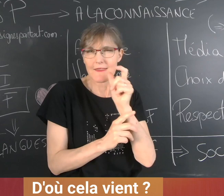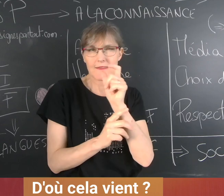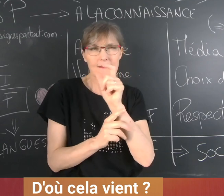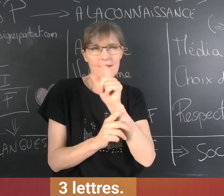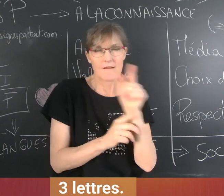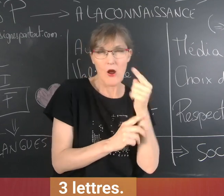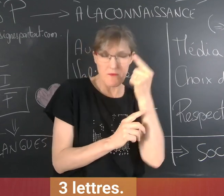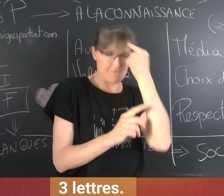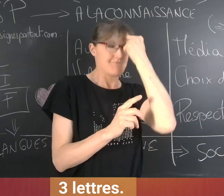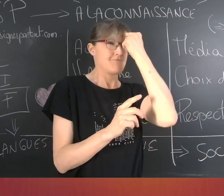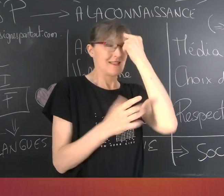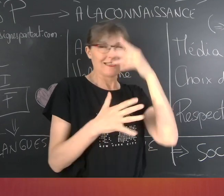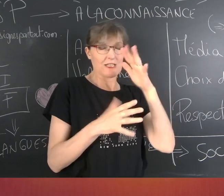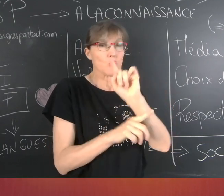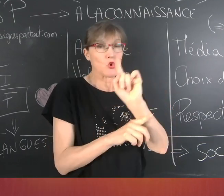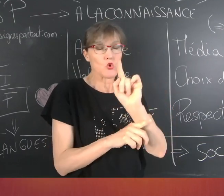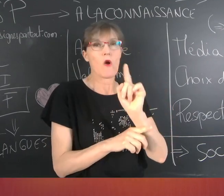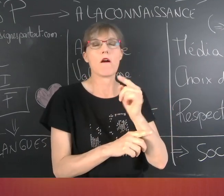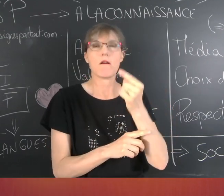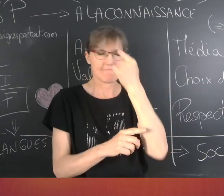Donc, trois lettres